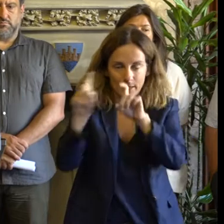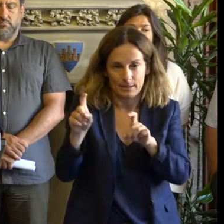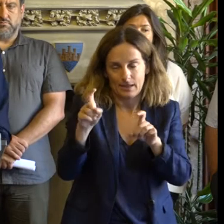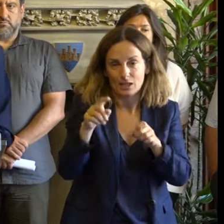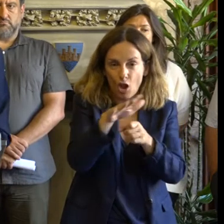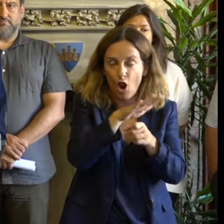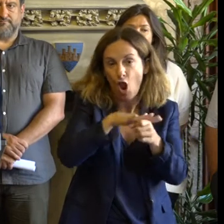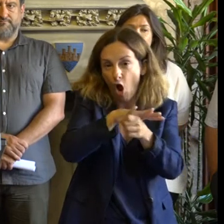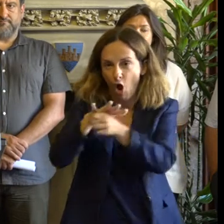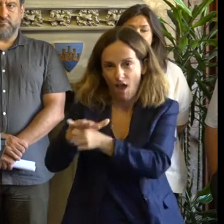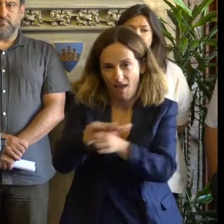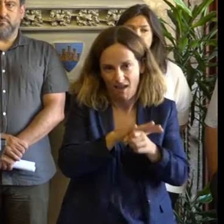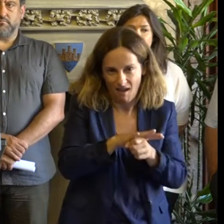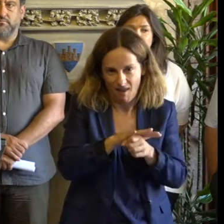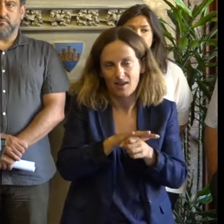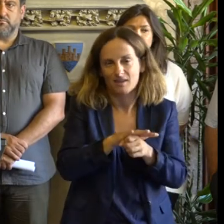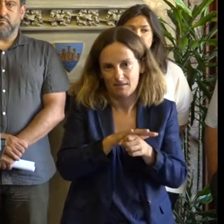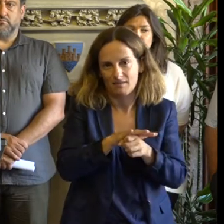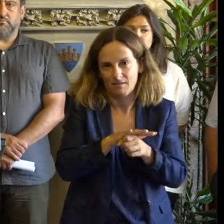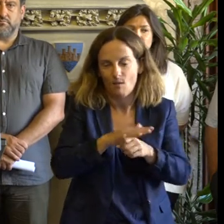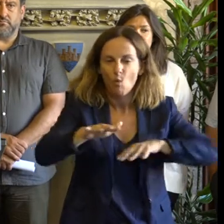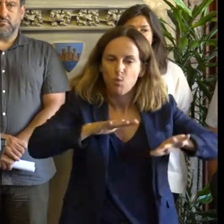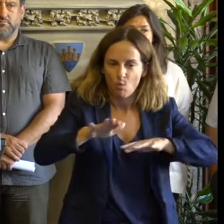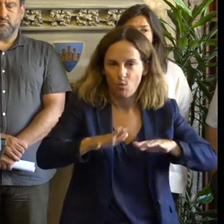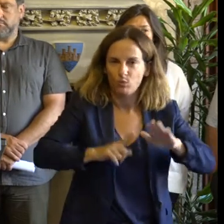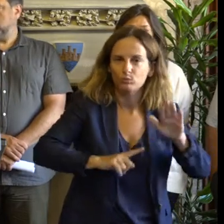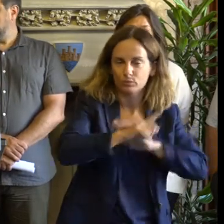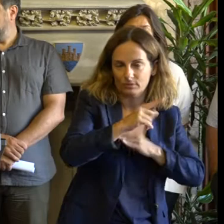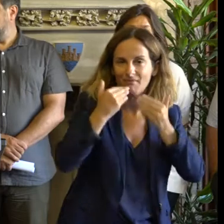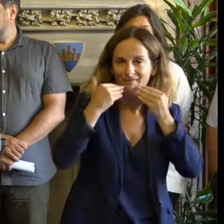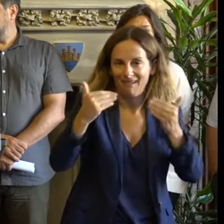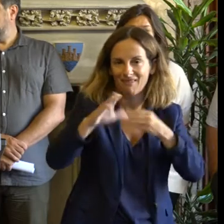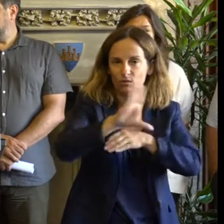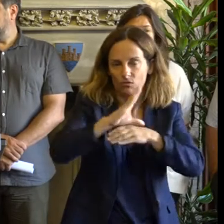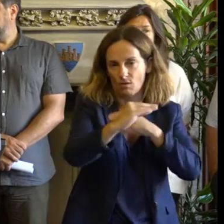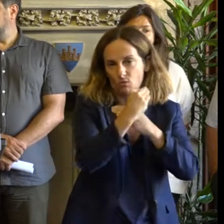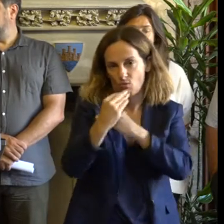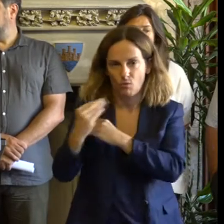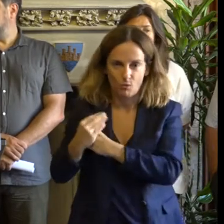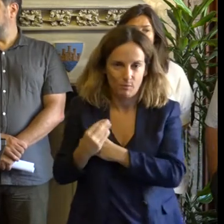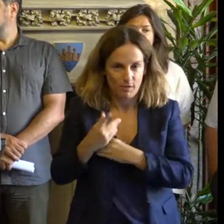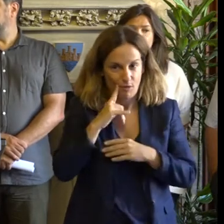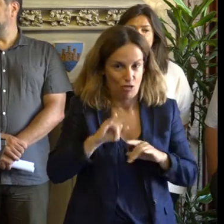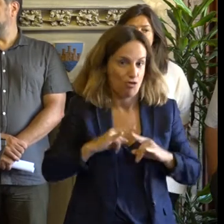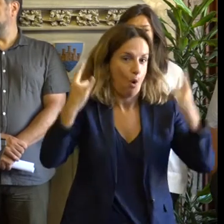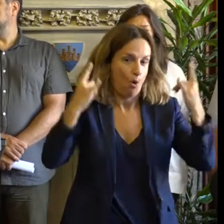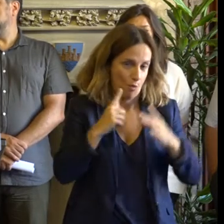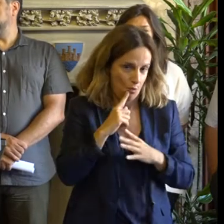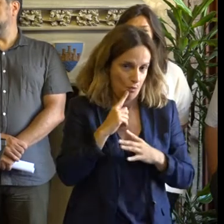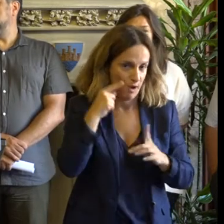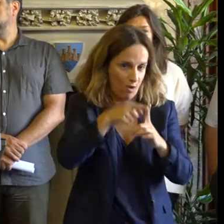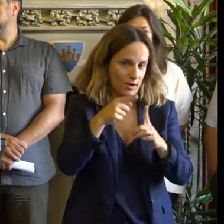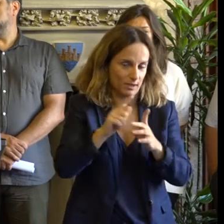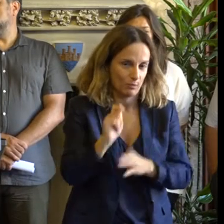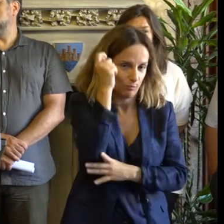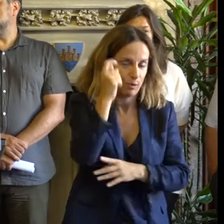i per tant, d'aquesta manera també podem incentivar l'economia dins els nostres pobles. No? Tot el que ha estat la dinamització de l'Assemblea de